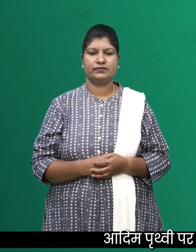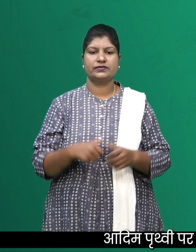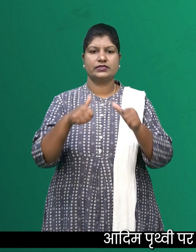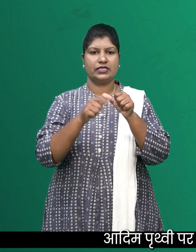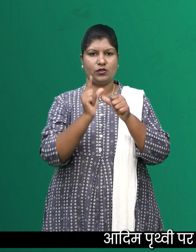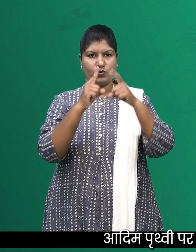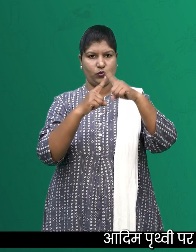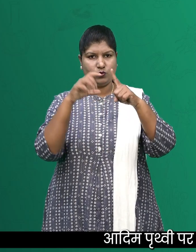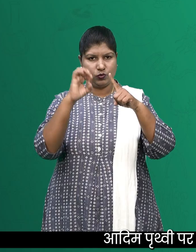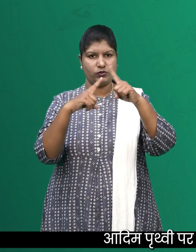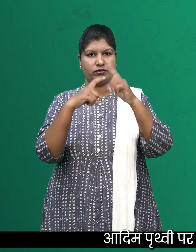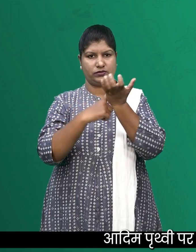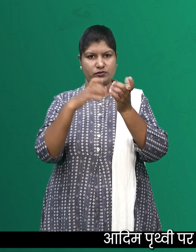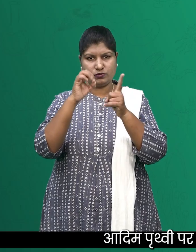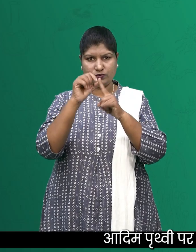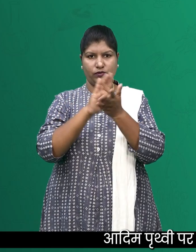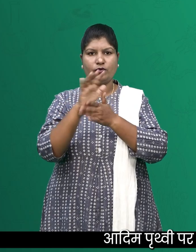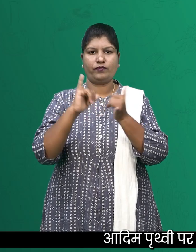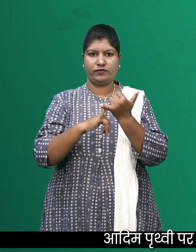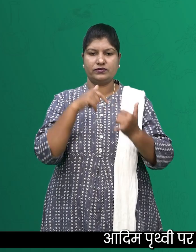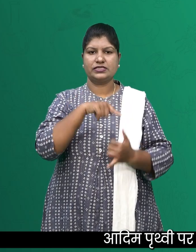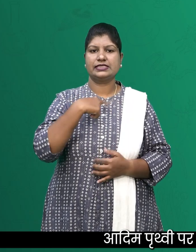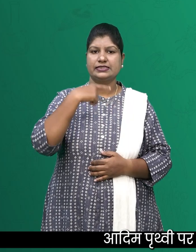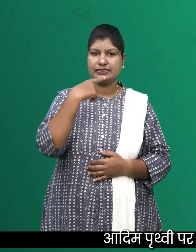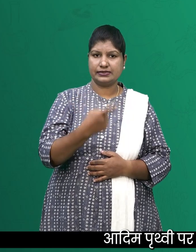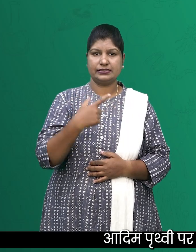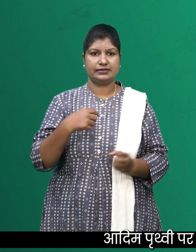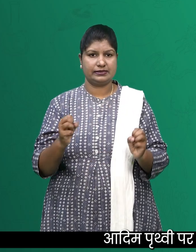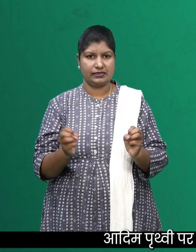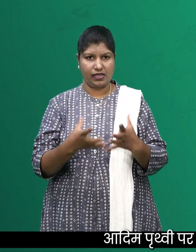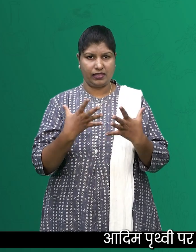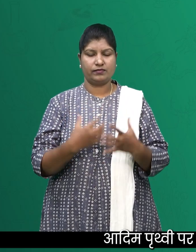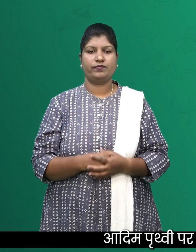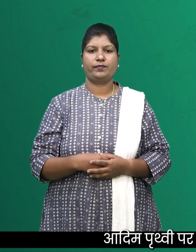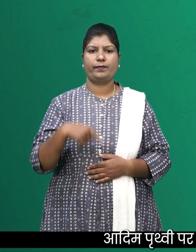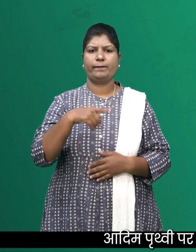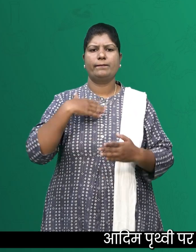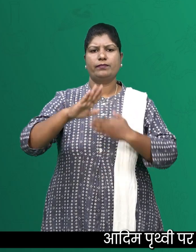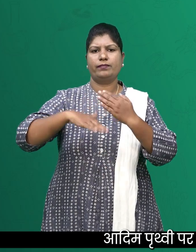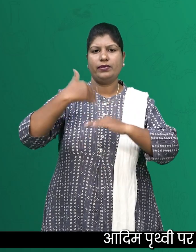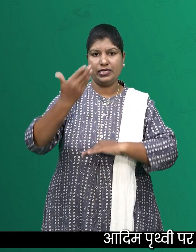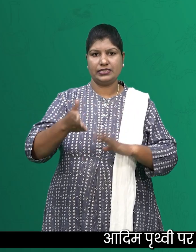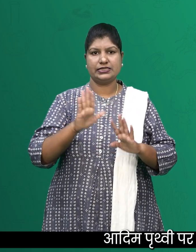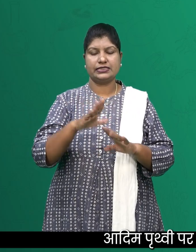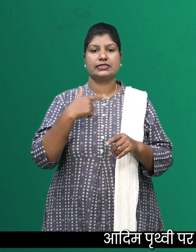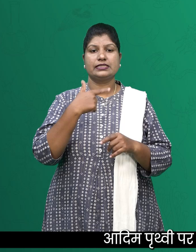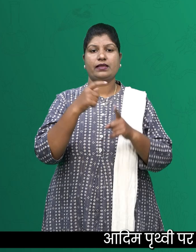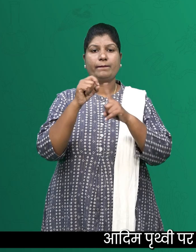आदमी पृथ्वी पर स्वपोषी बहुत बाद में उभरे माने जाते हैं।